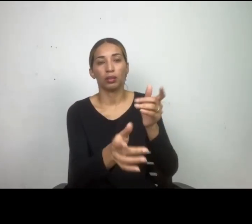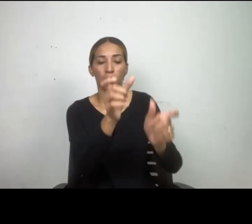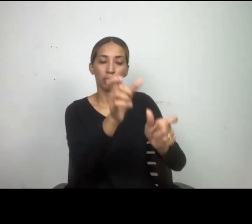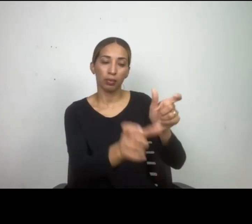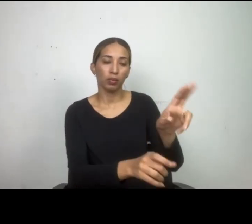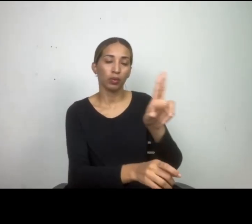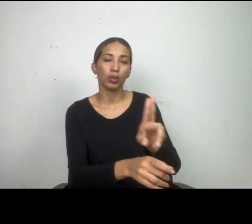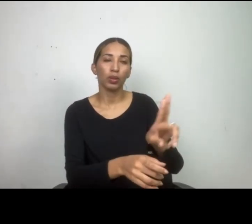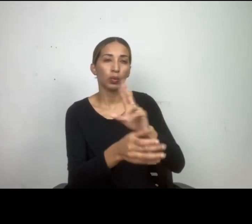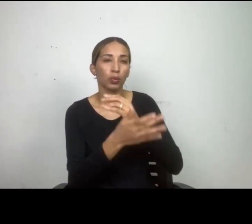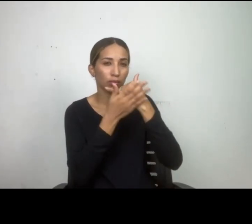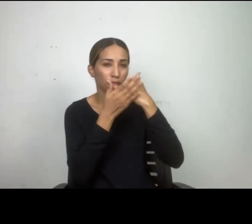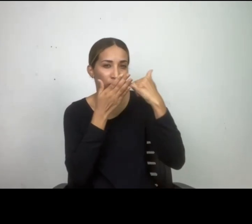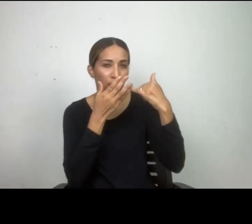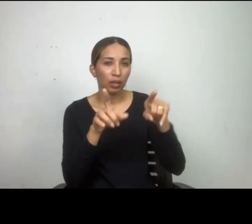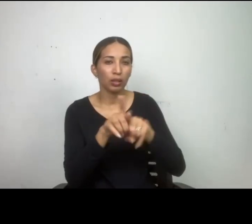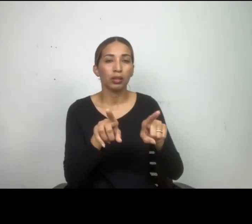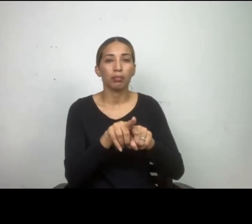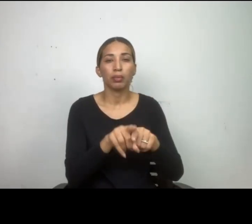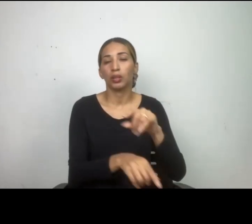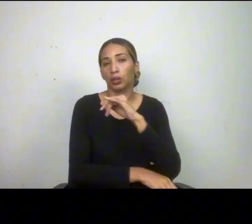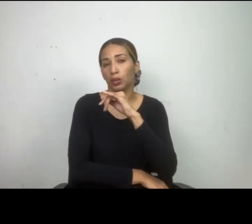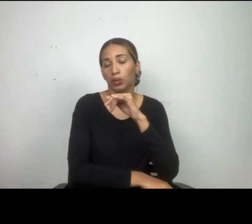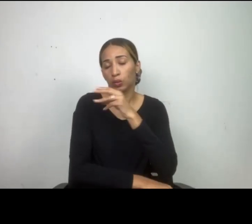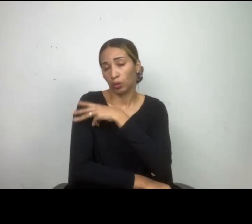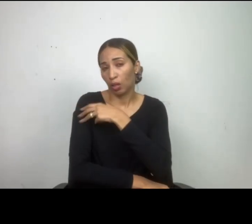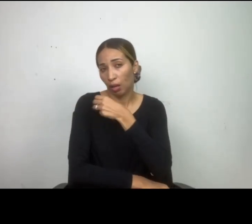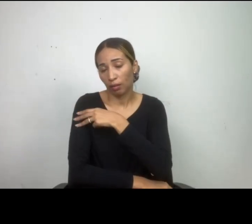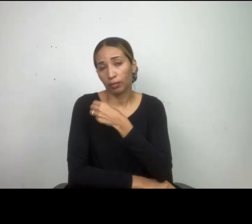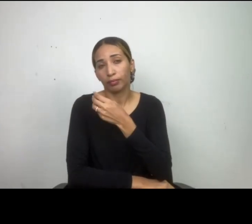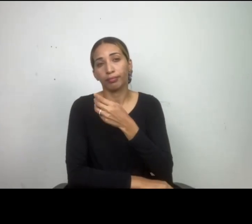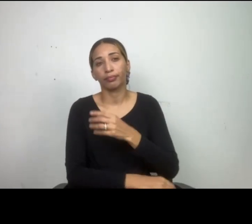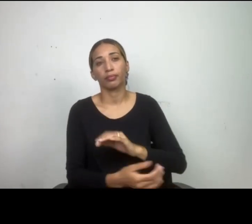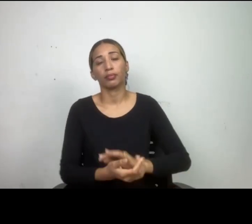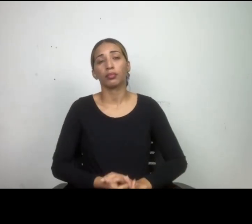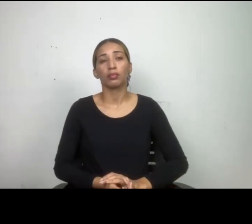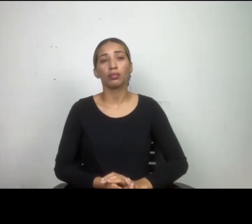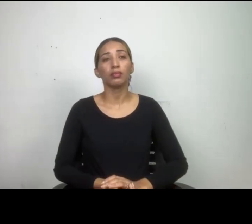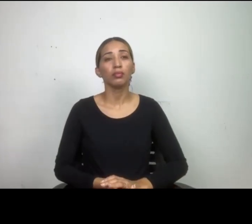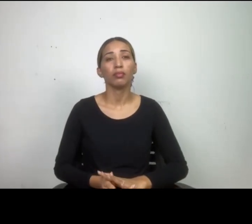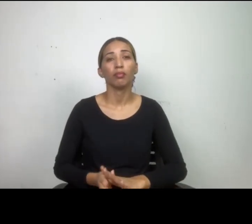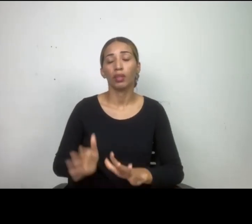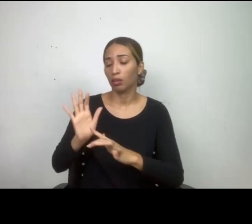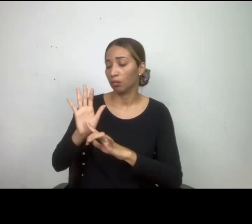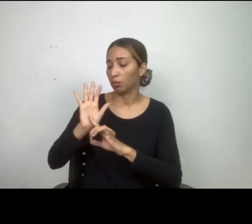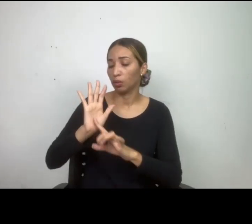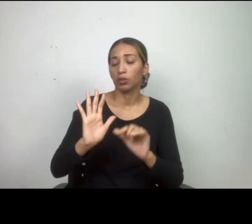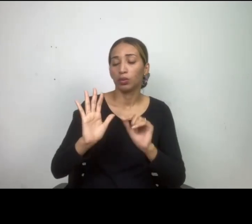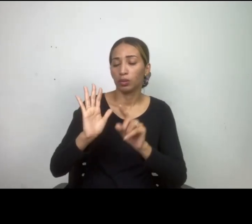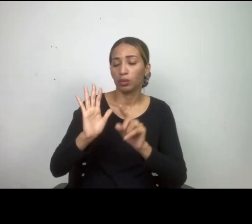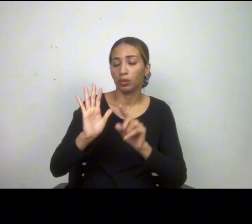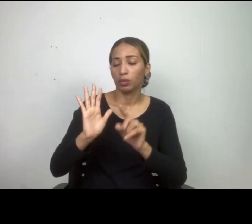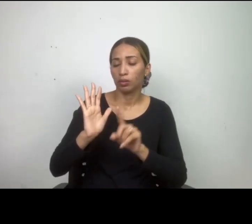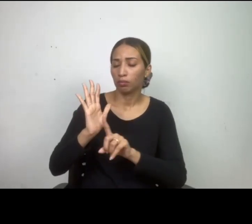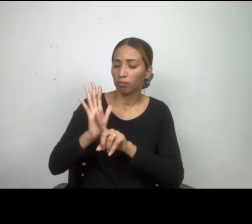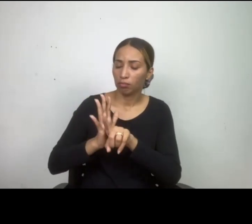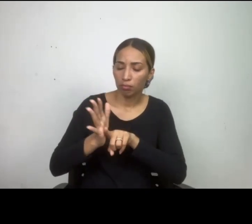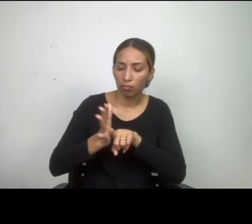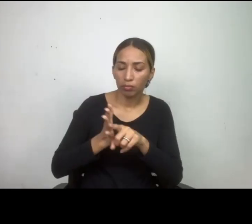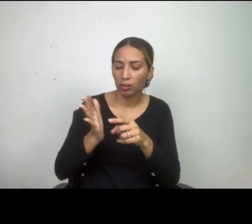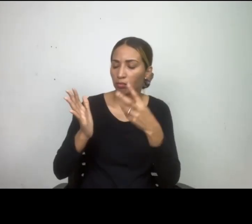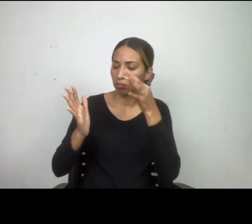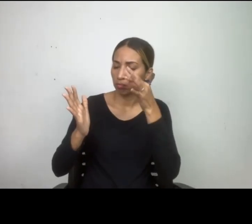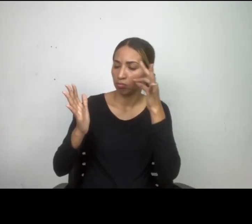outras drogas. Esses dados, né, assim, eles vão chamar a nossa atenção na medida em que